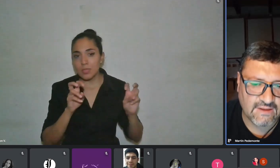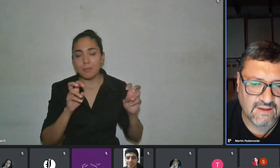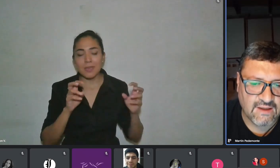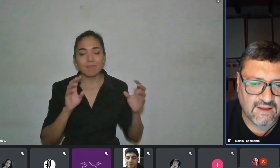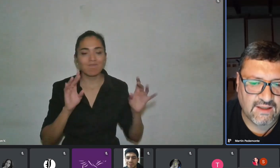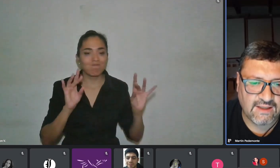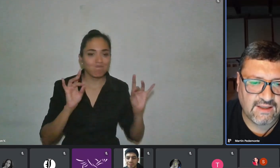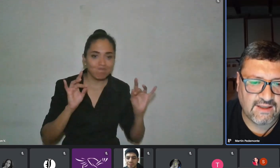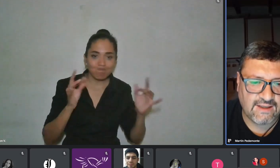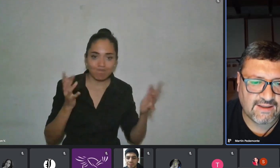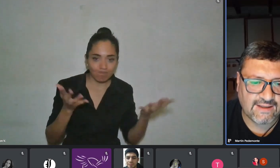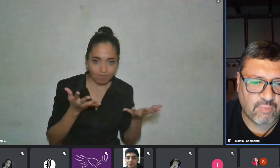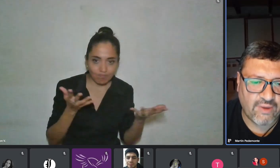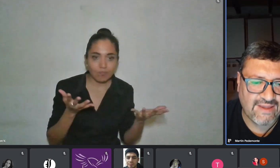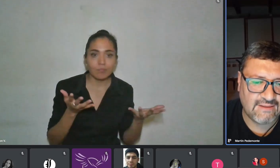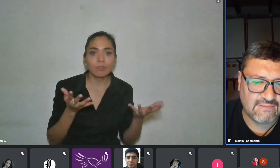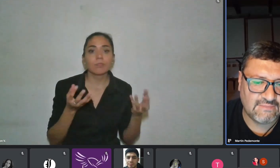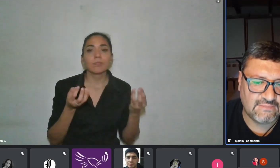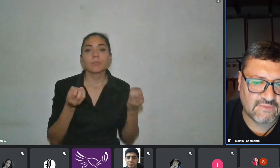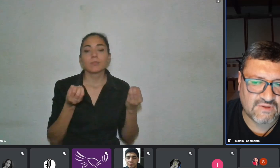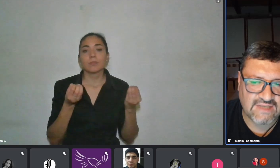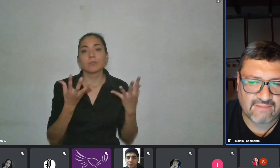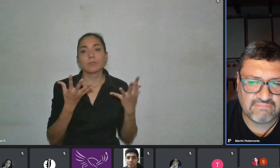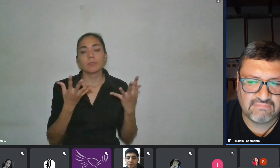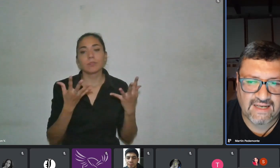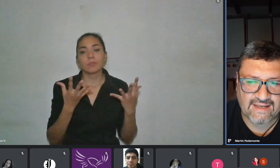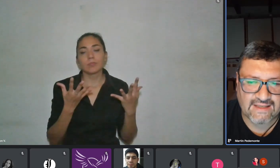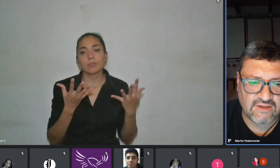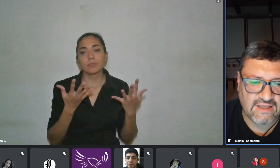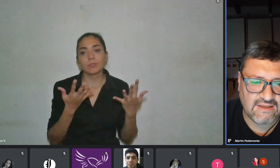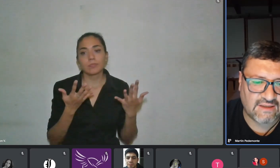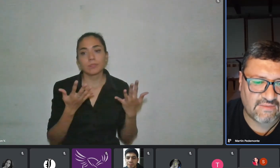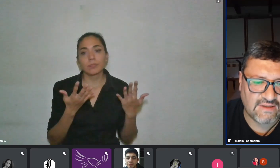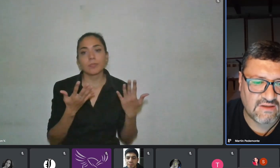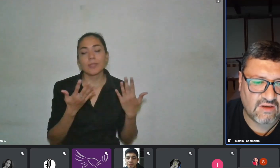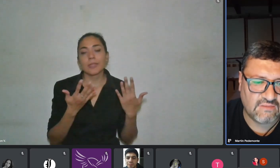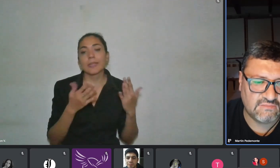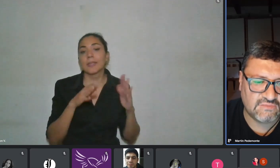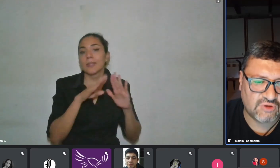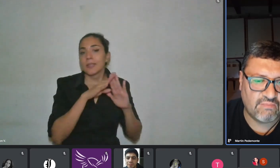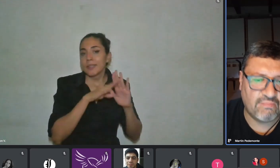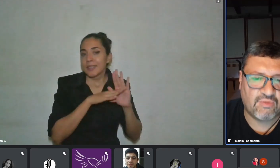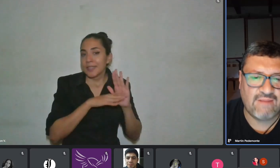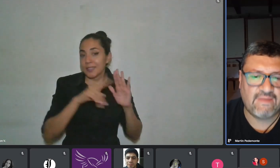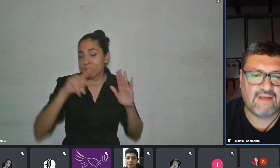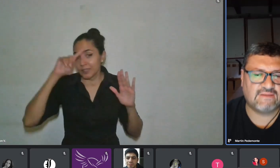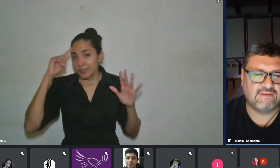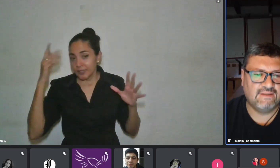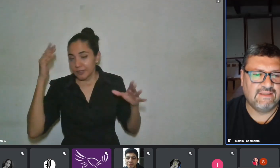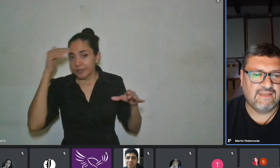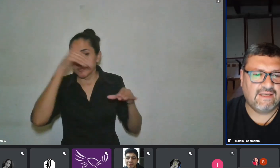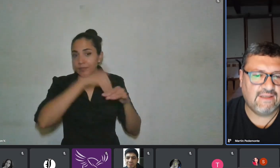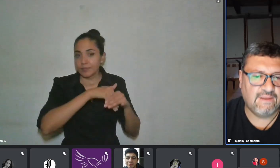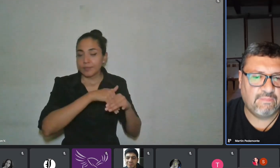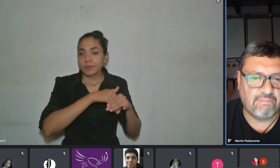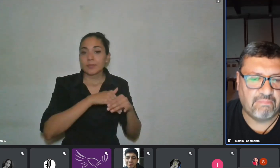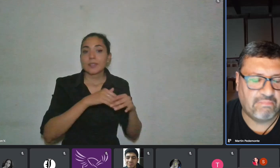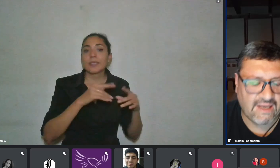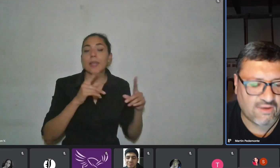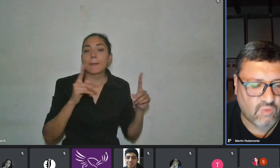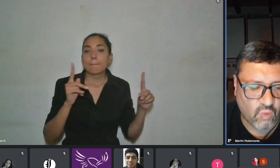compleja, que pueden, o sea, las razones de intervención son problemas